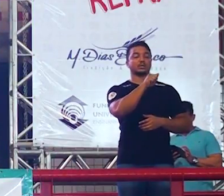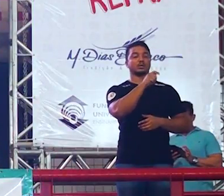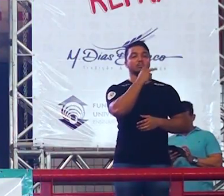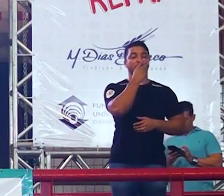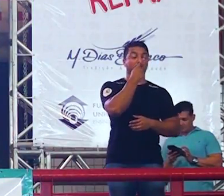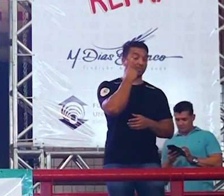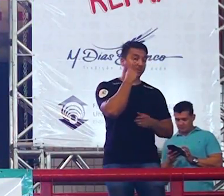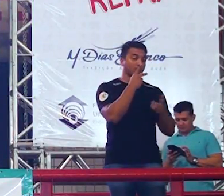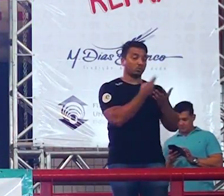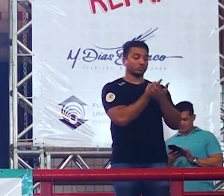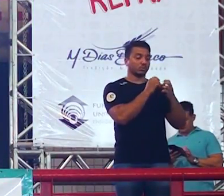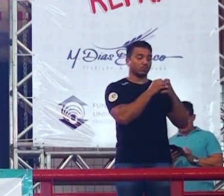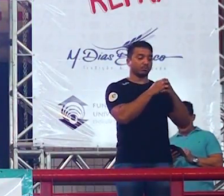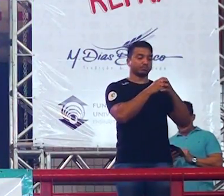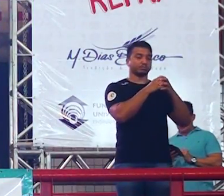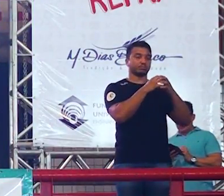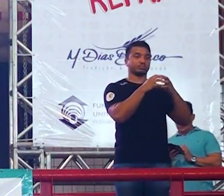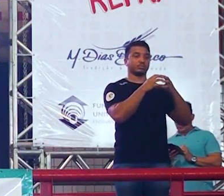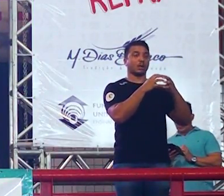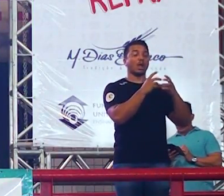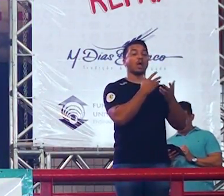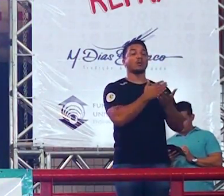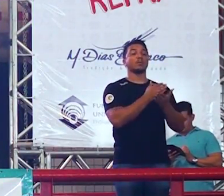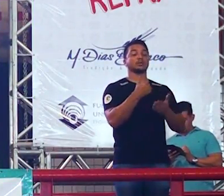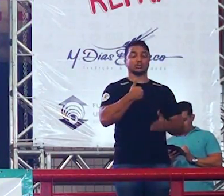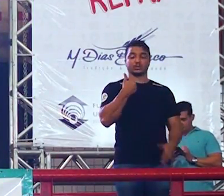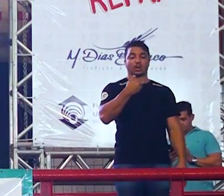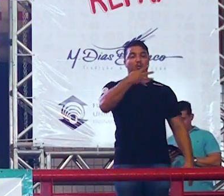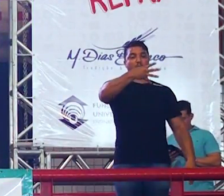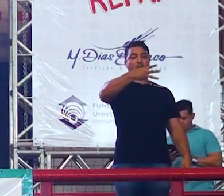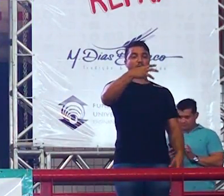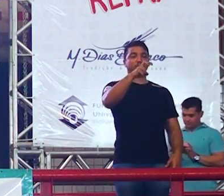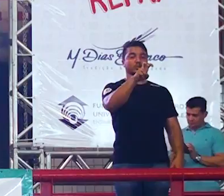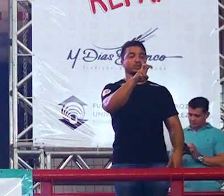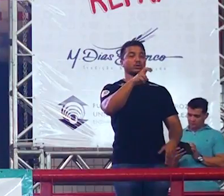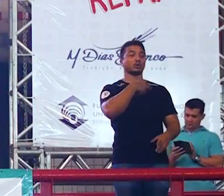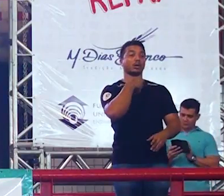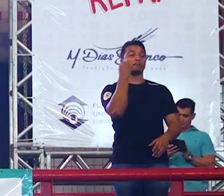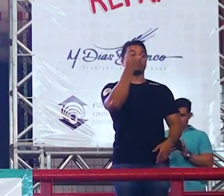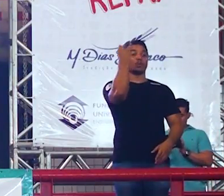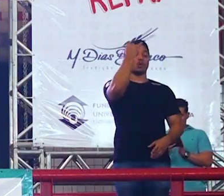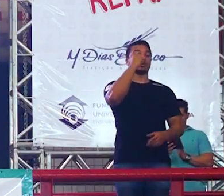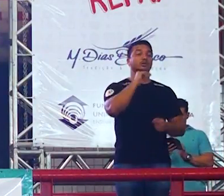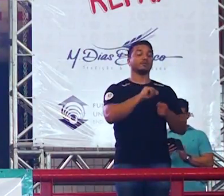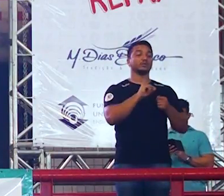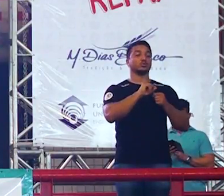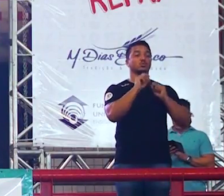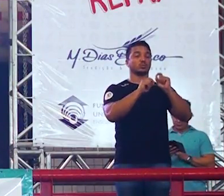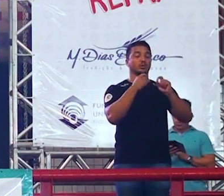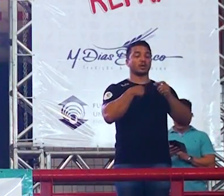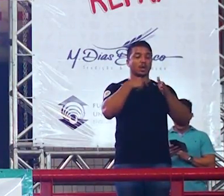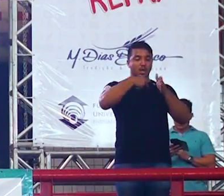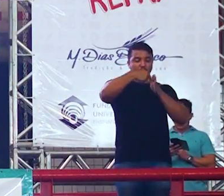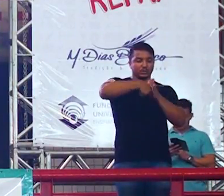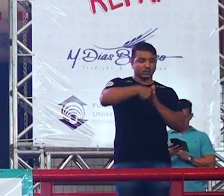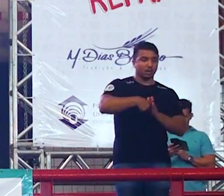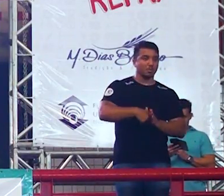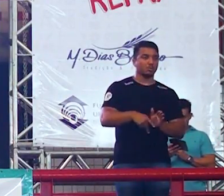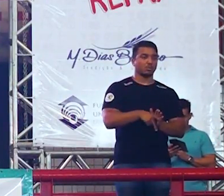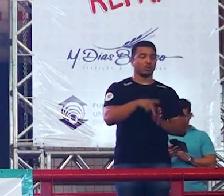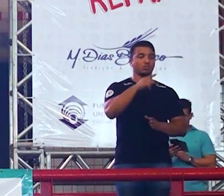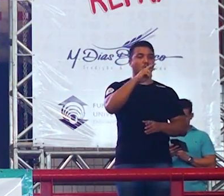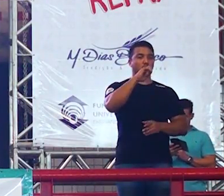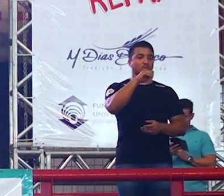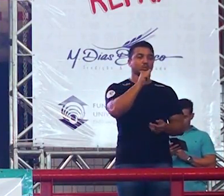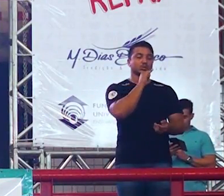próstata. Que aí, a partir dos 45 anos, né, é interessante que se faça, né, o exame da próstata. O exame